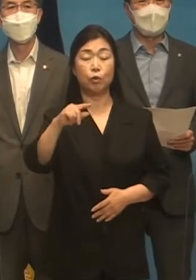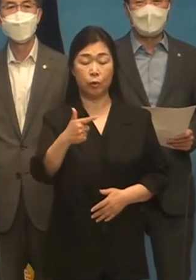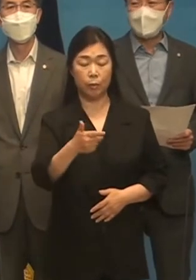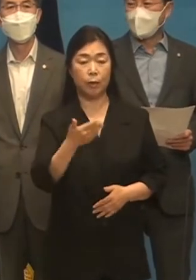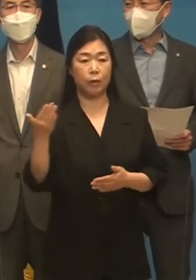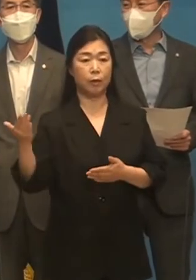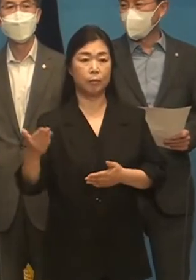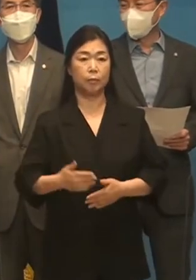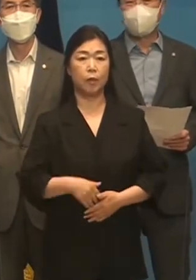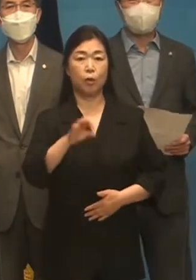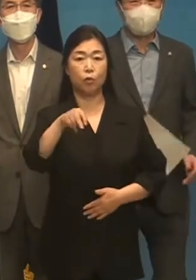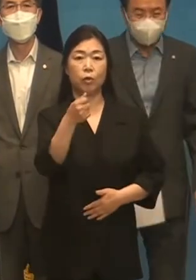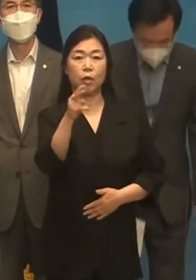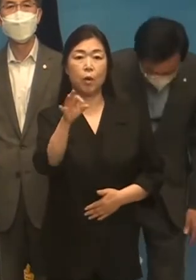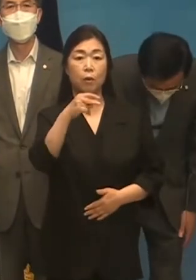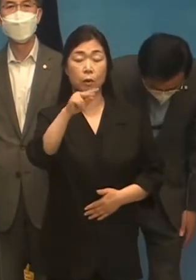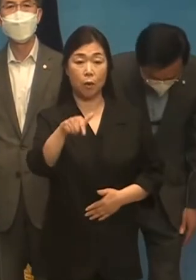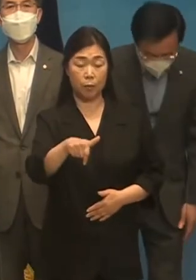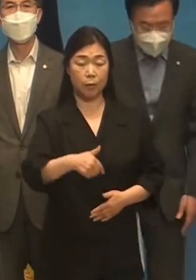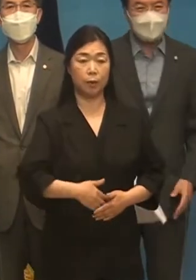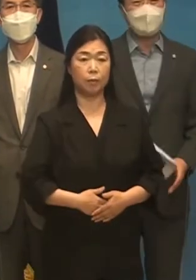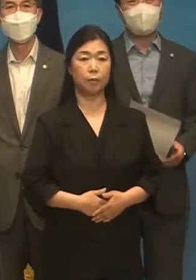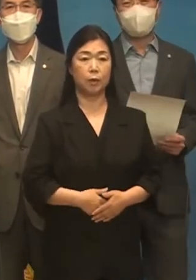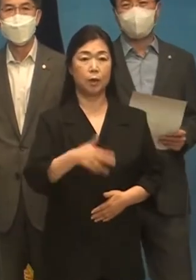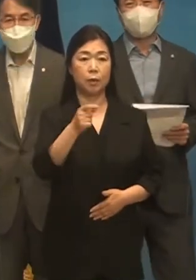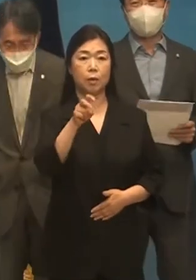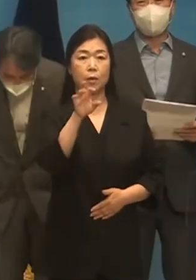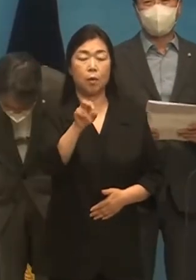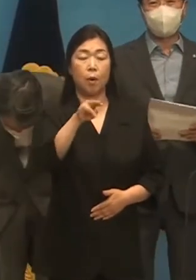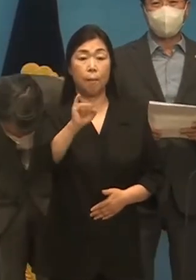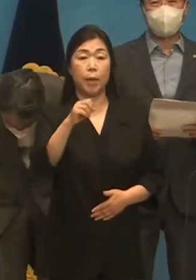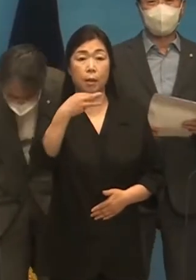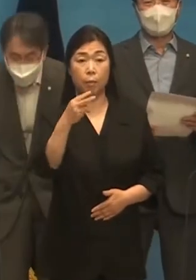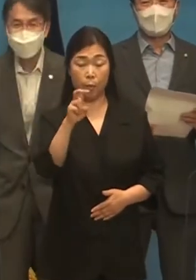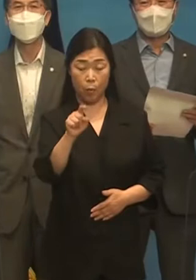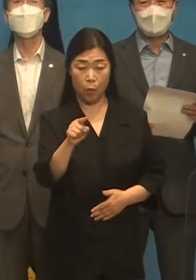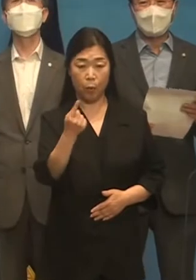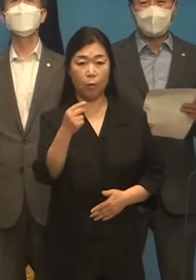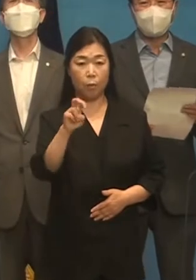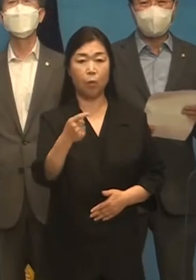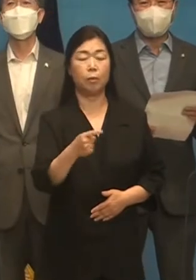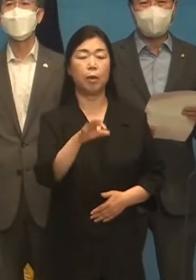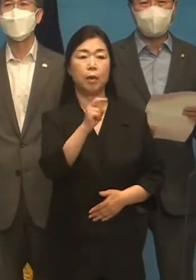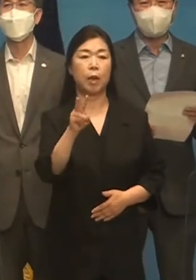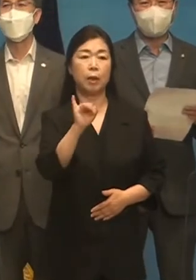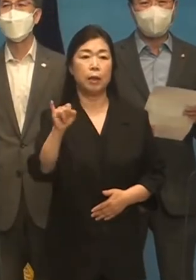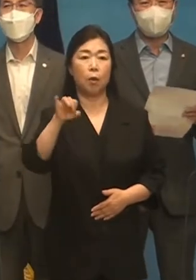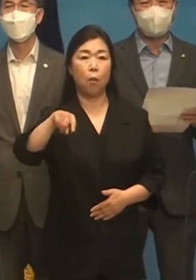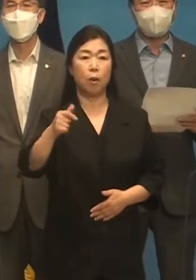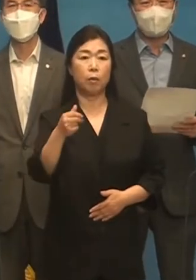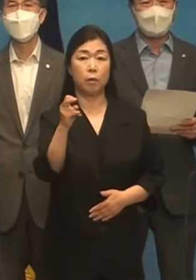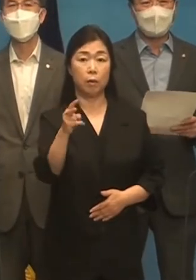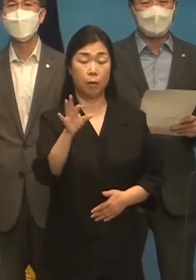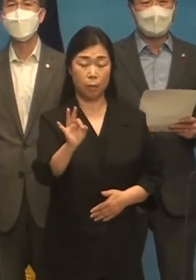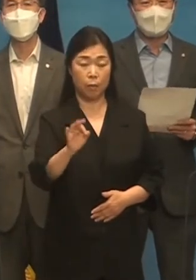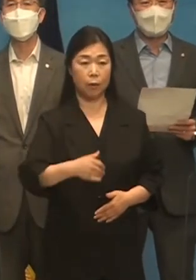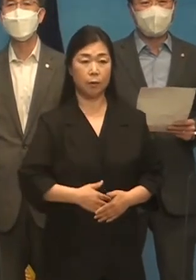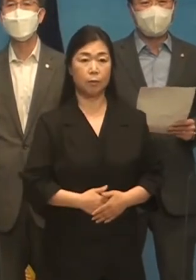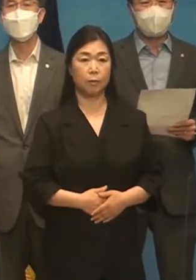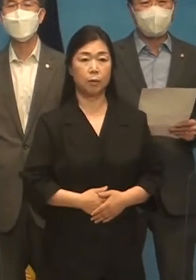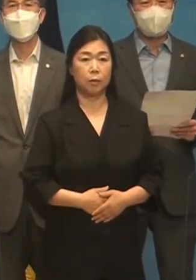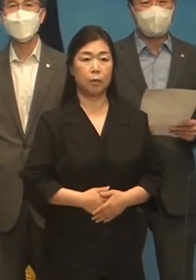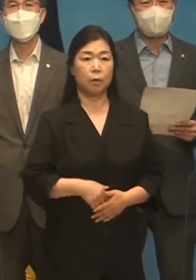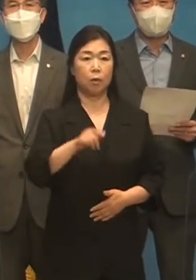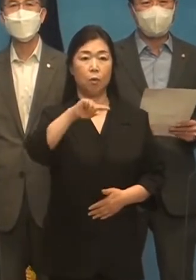참석하셨습니다. 윤영덕 의원님 참석하셨습니다. 정필모 의원님 참석하셨습니다. 양희원 의원님 참석하셨습니다.